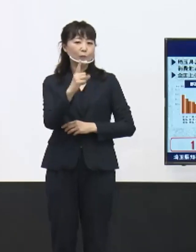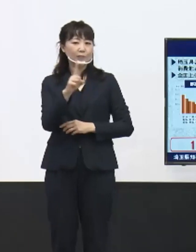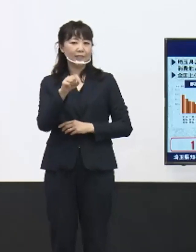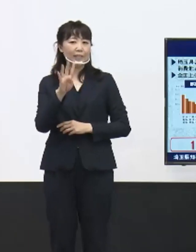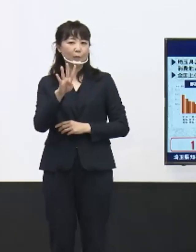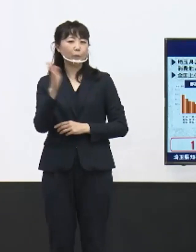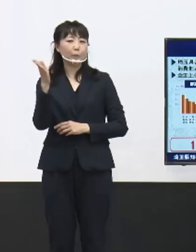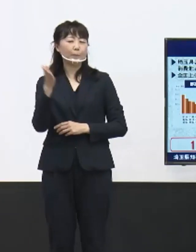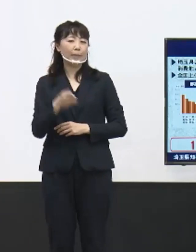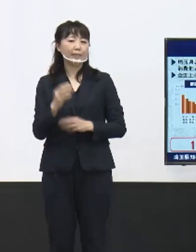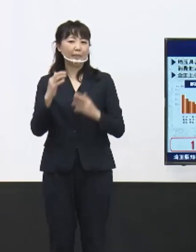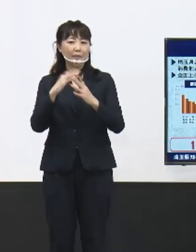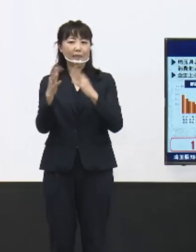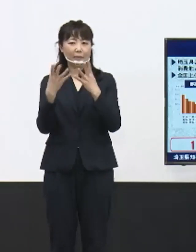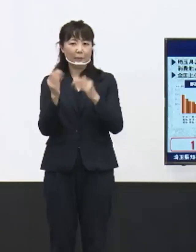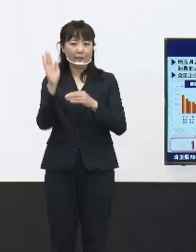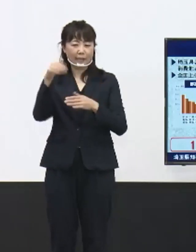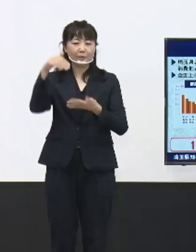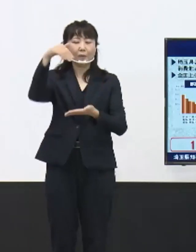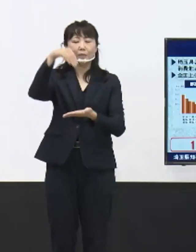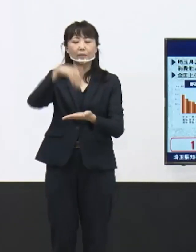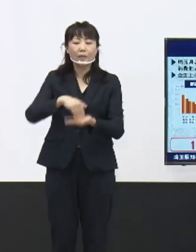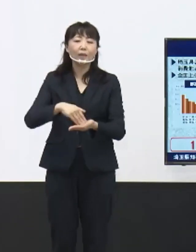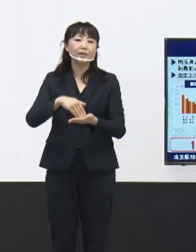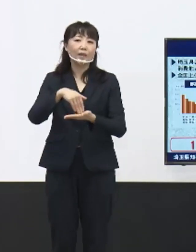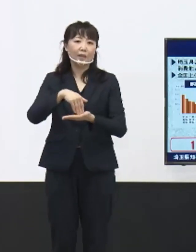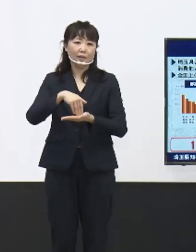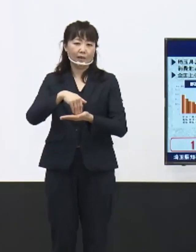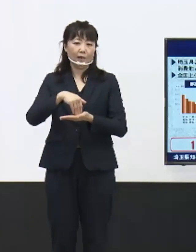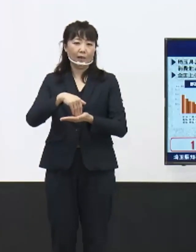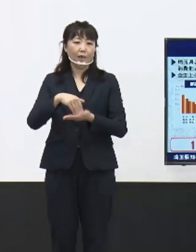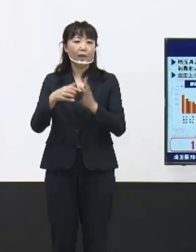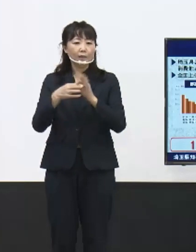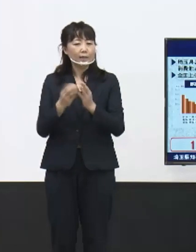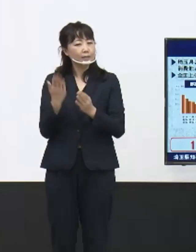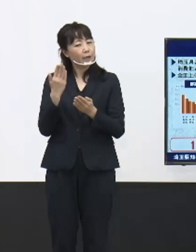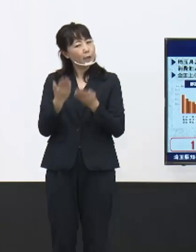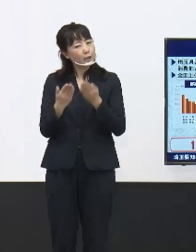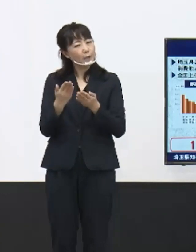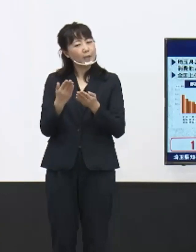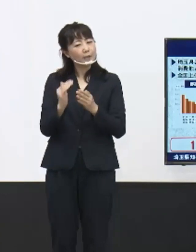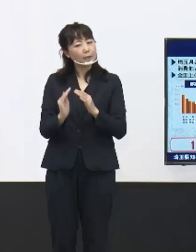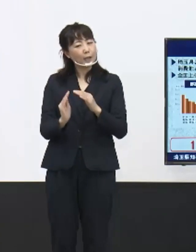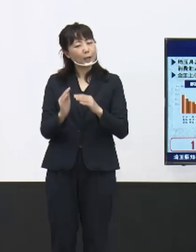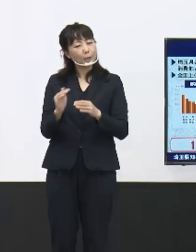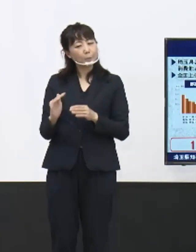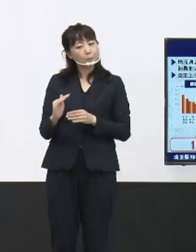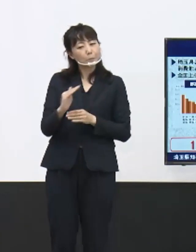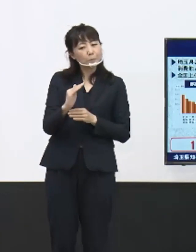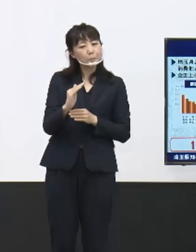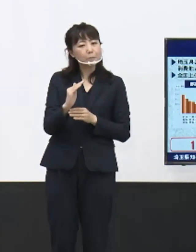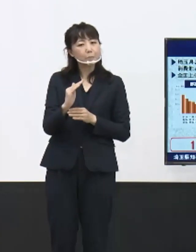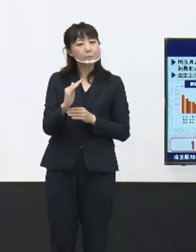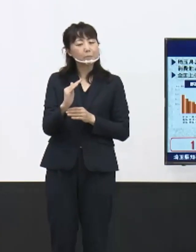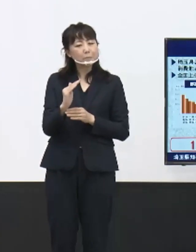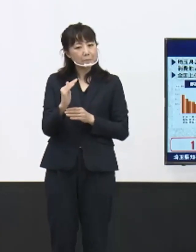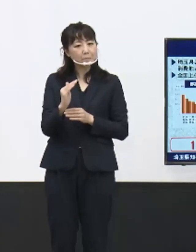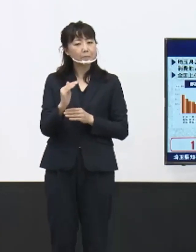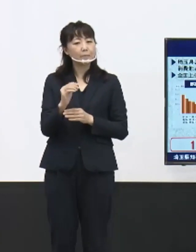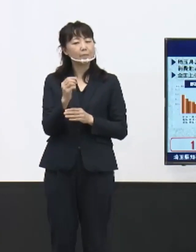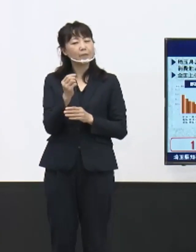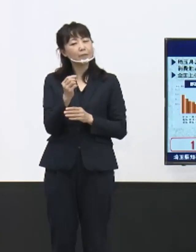51.44% と戦後最低でありました。したがって上がったとは言っても最低と比較して 2.53% 上が